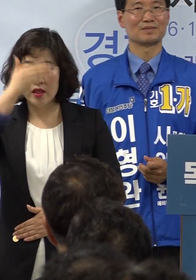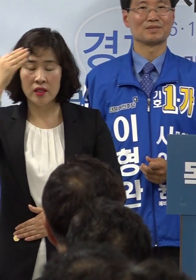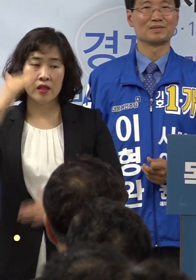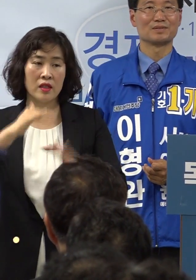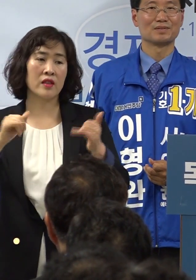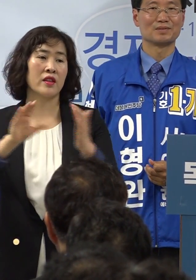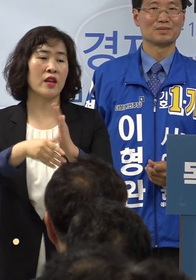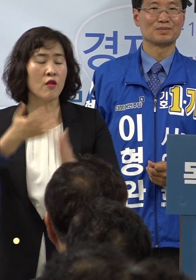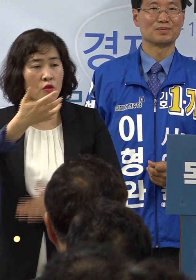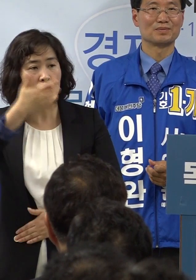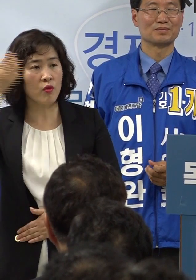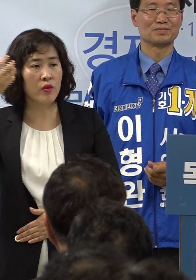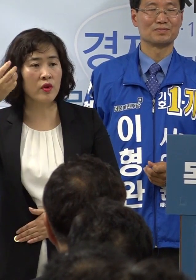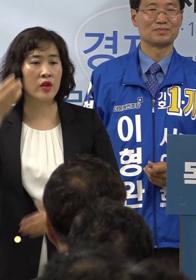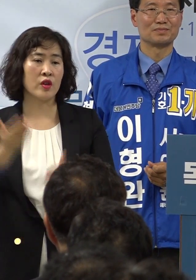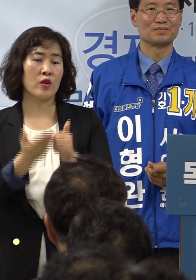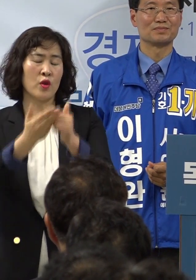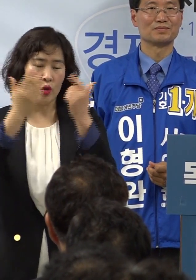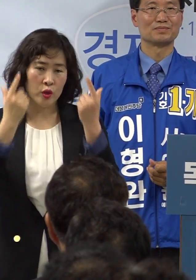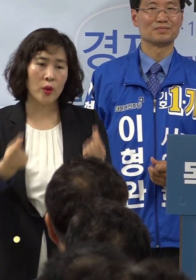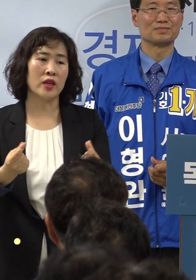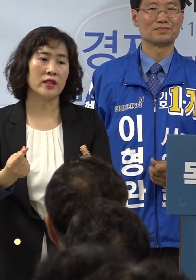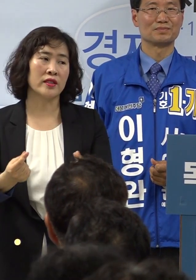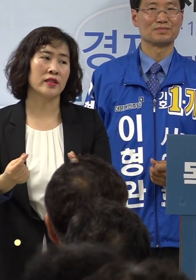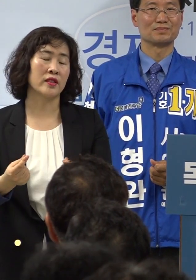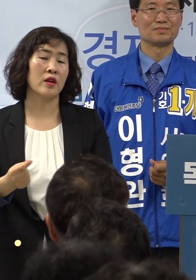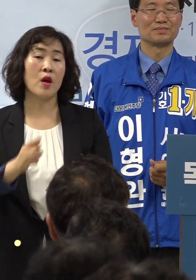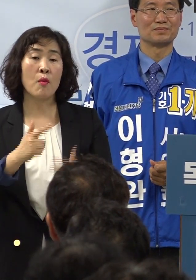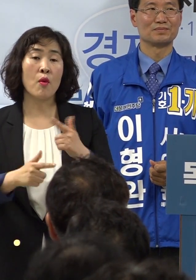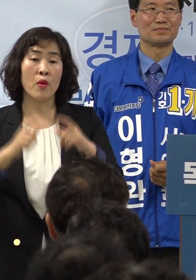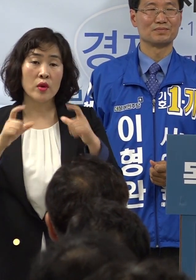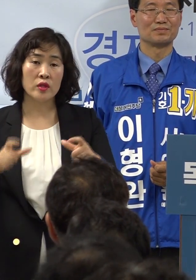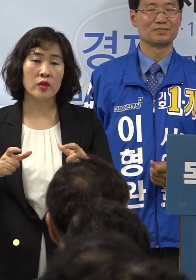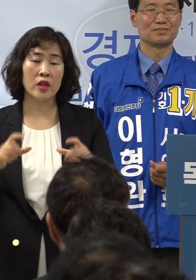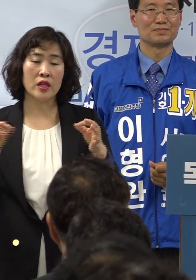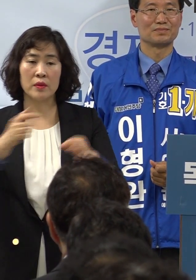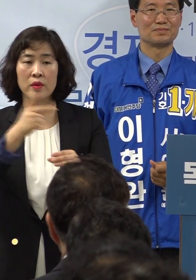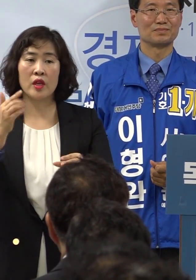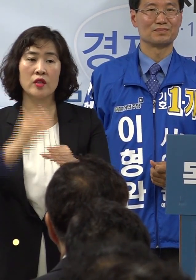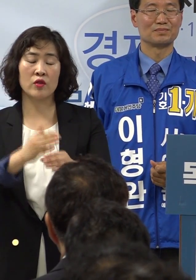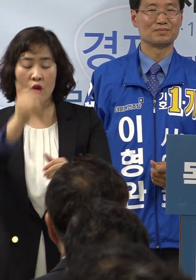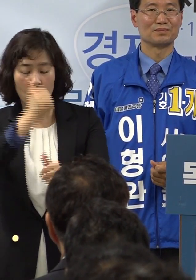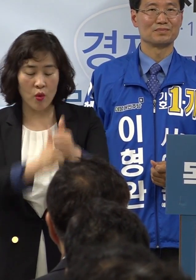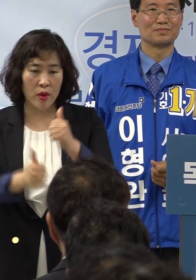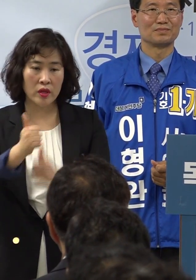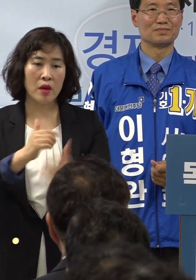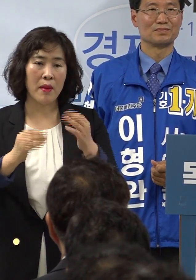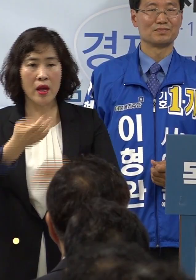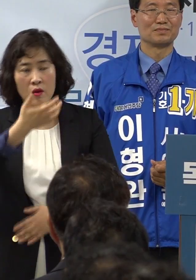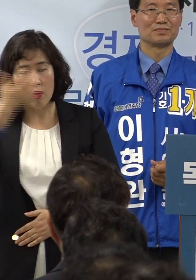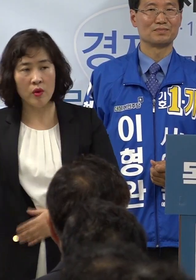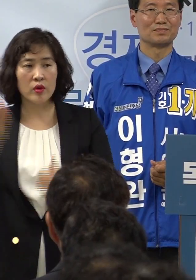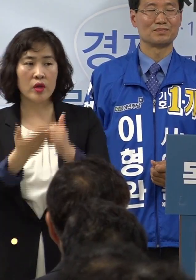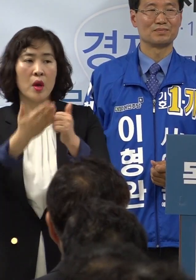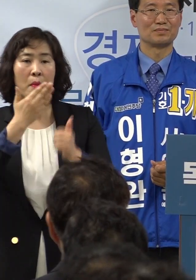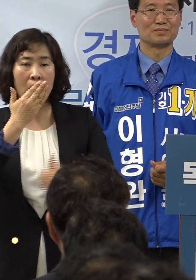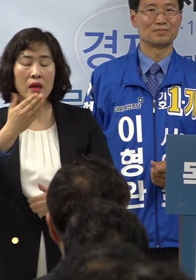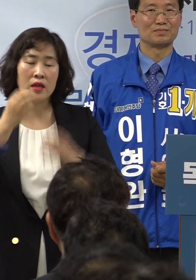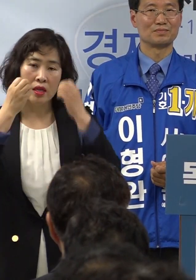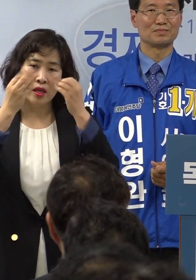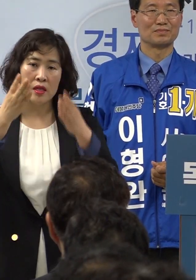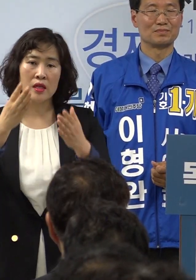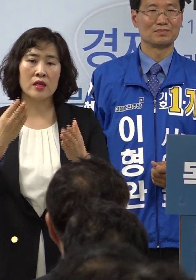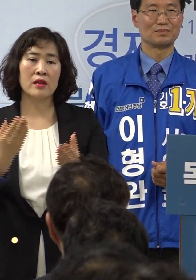시절 꿈을 키웠듯이 바로 목포의 김대중의 후예들이 꿈을 키울 수 있는